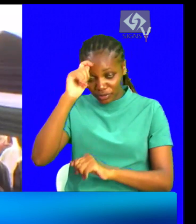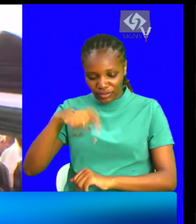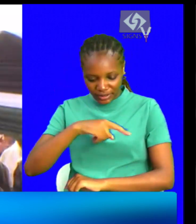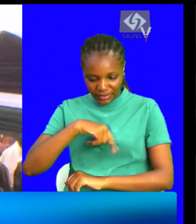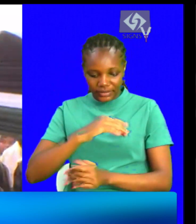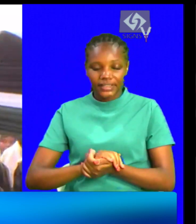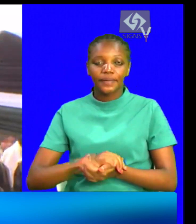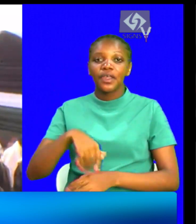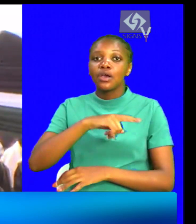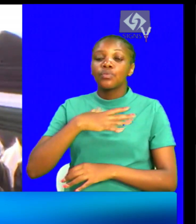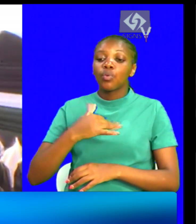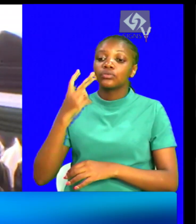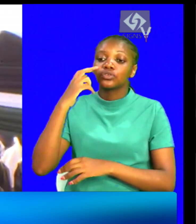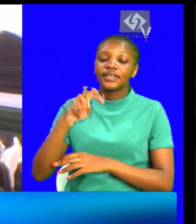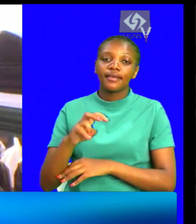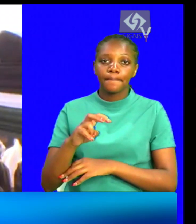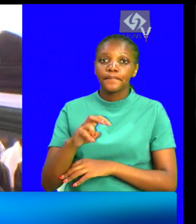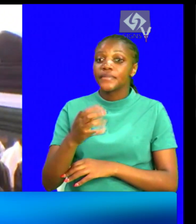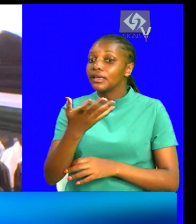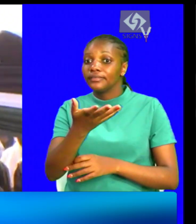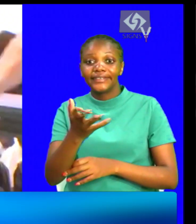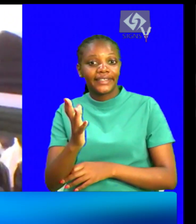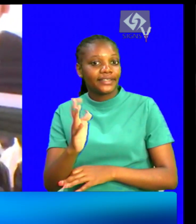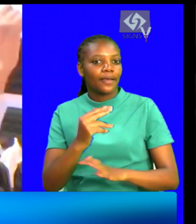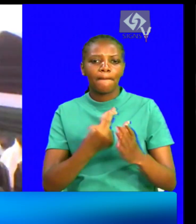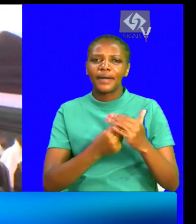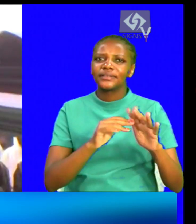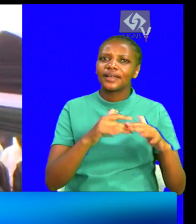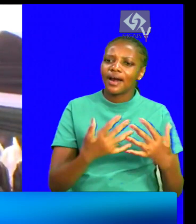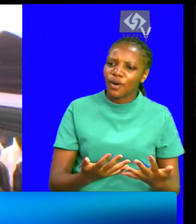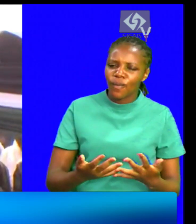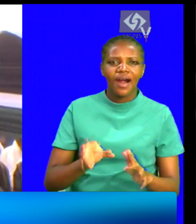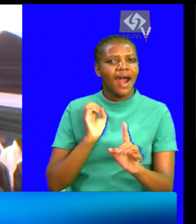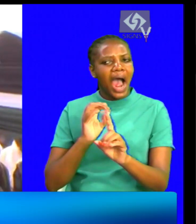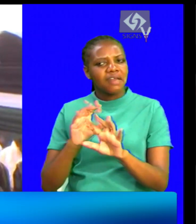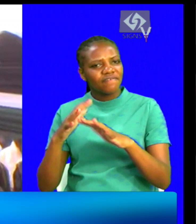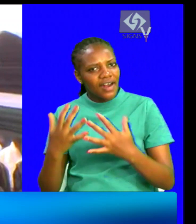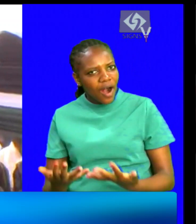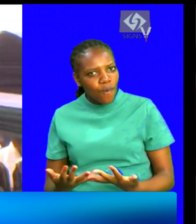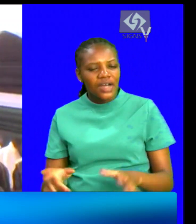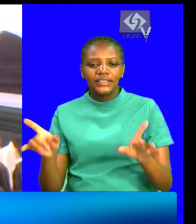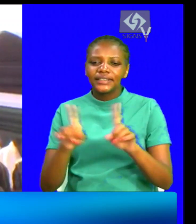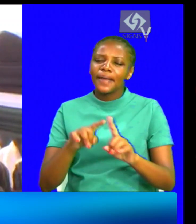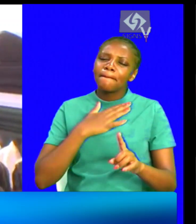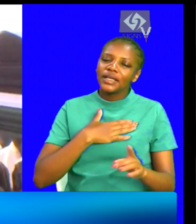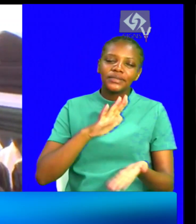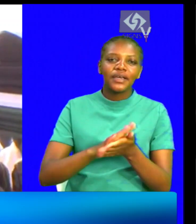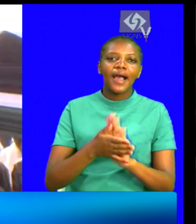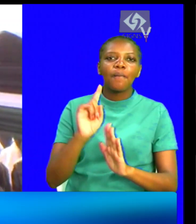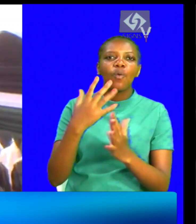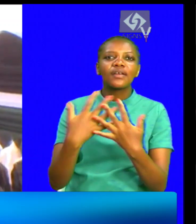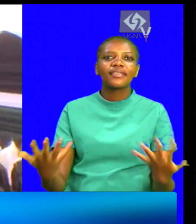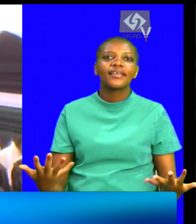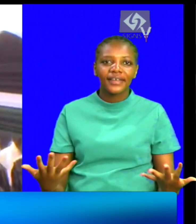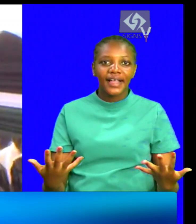pia itatuheshimu. Tunataka kuona nyinyi mumeshirikiana, mumeshauriana na mnakuwa